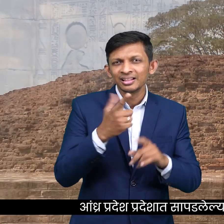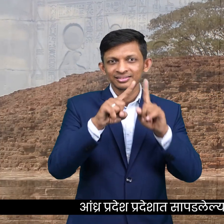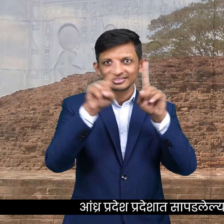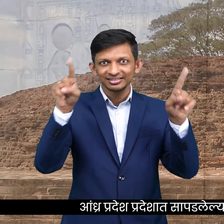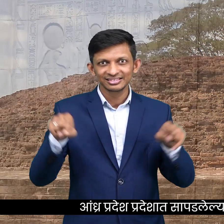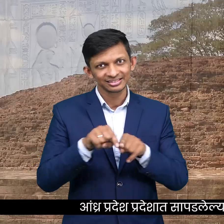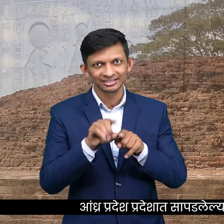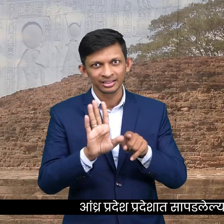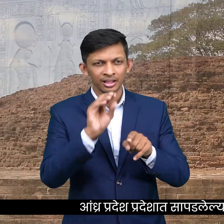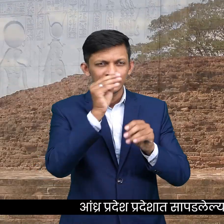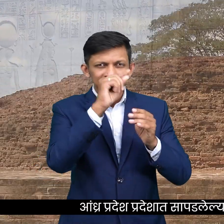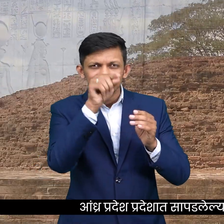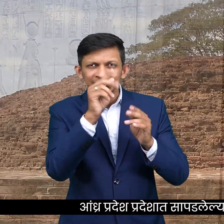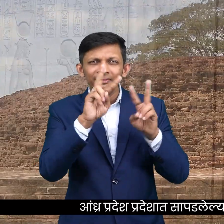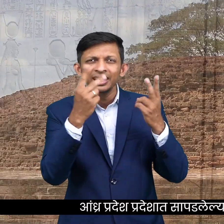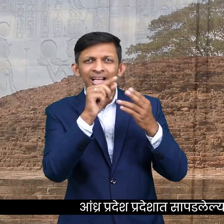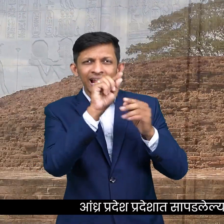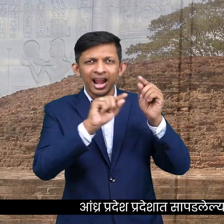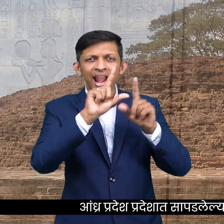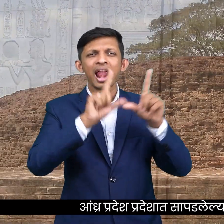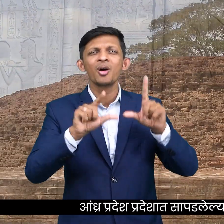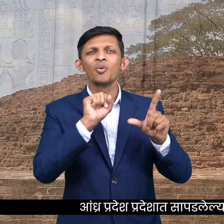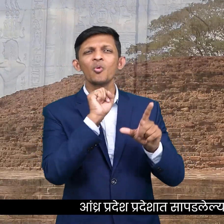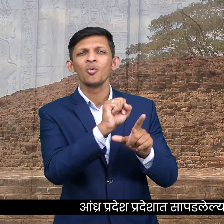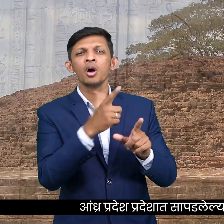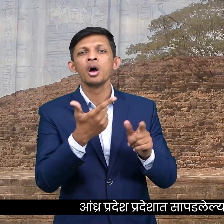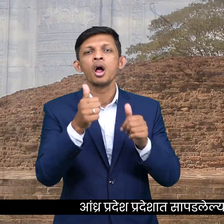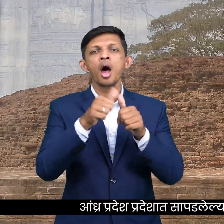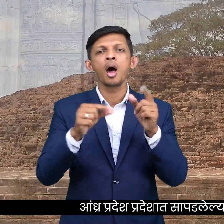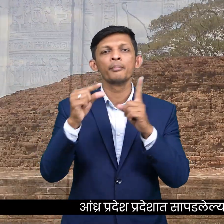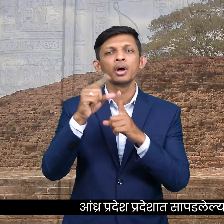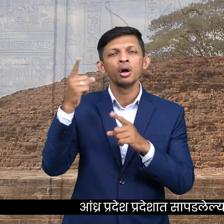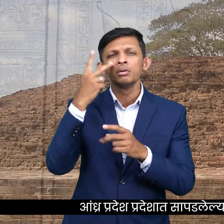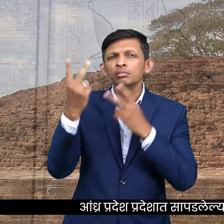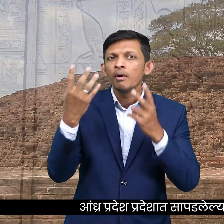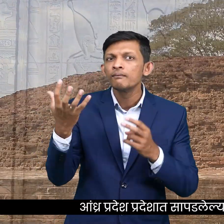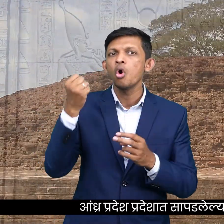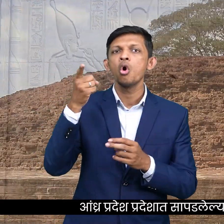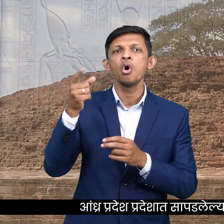आंध्र प्रदेशात सापडलेल्या सर्वात जुन्या शिलालेखांपैकी एक